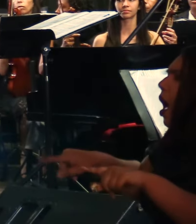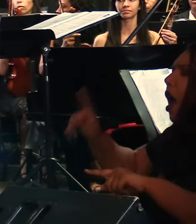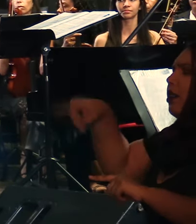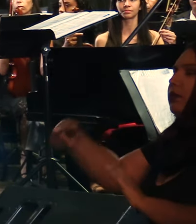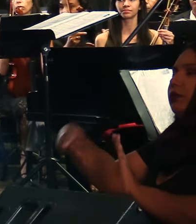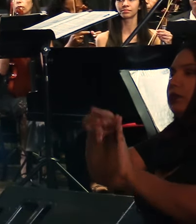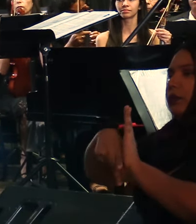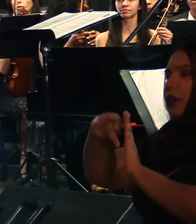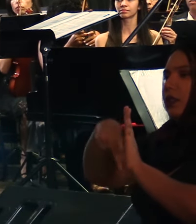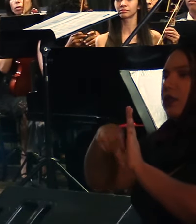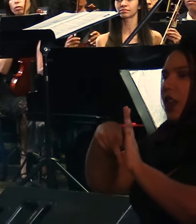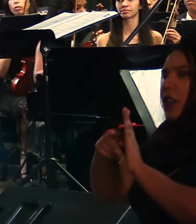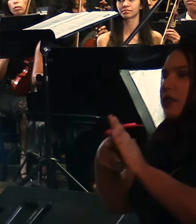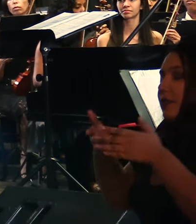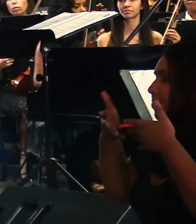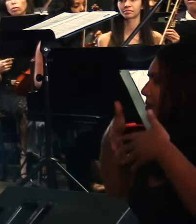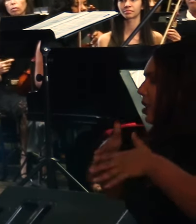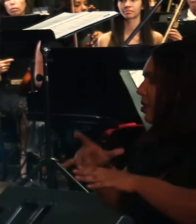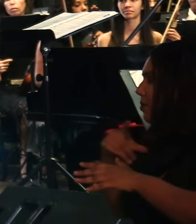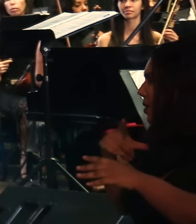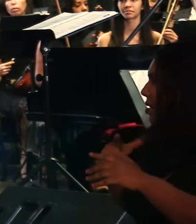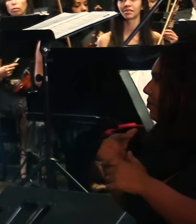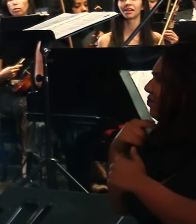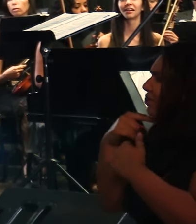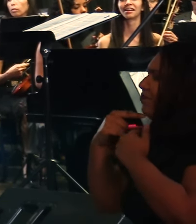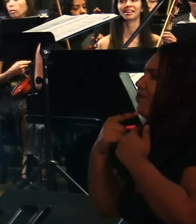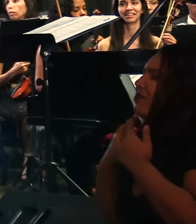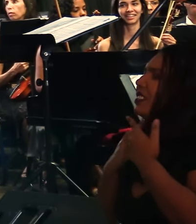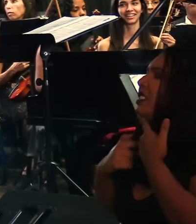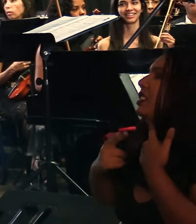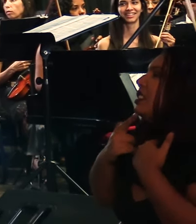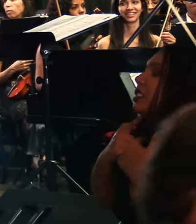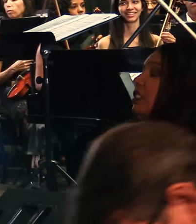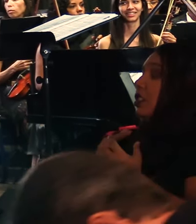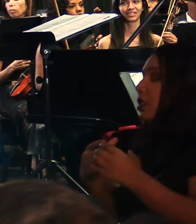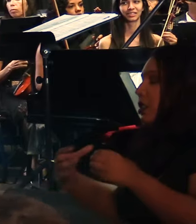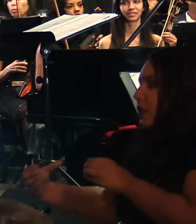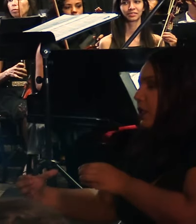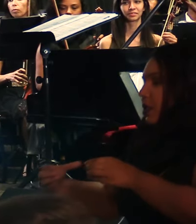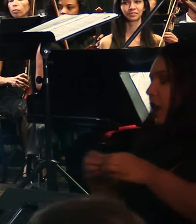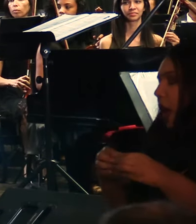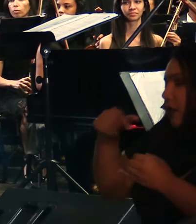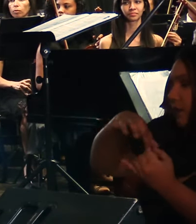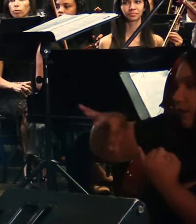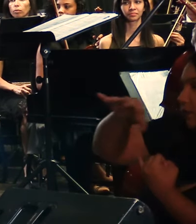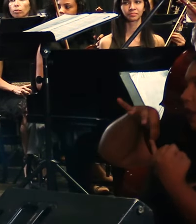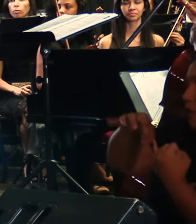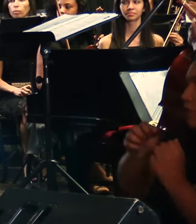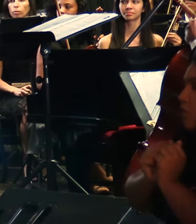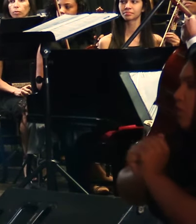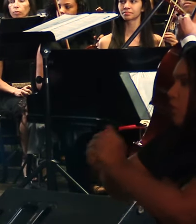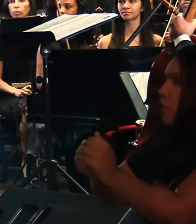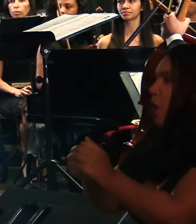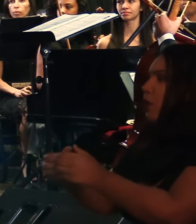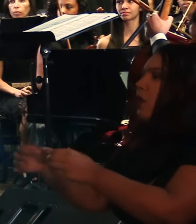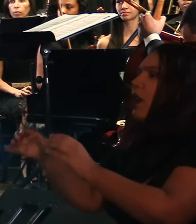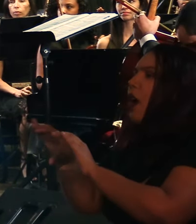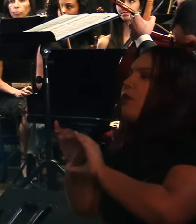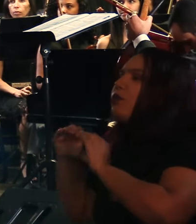projeto que nasceu do desejo de aproximar o Instituto Federal um pouco mais da comunidade através do viés